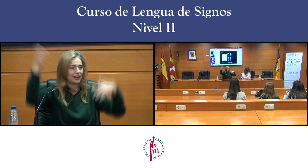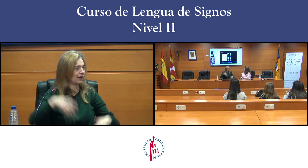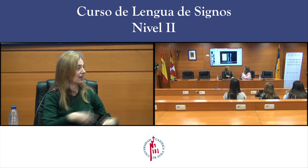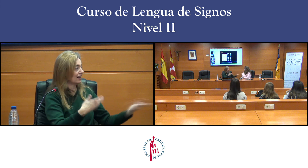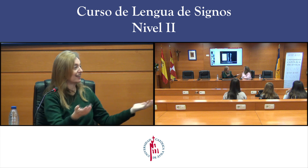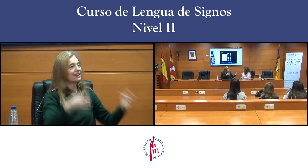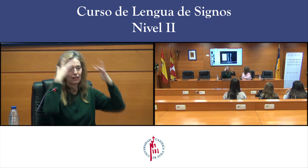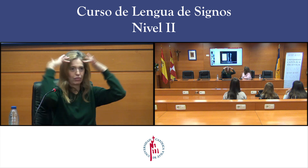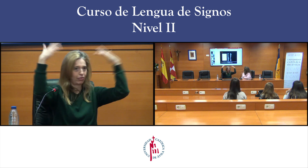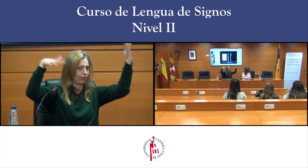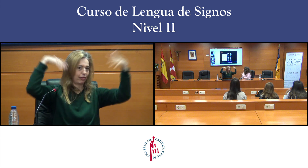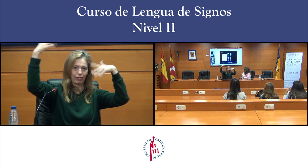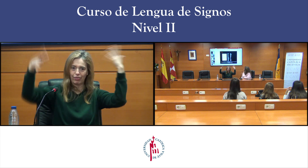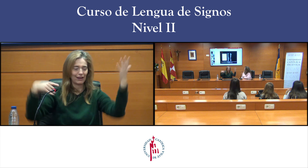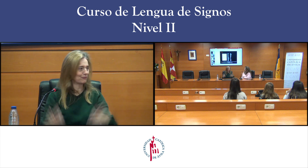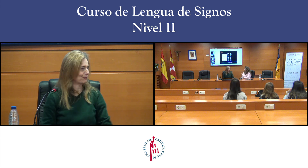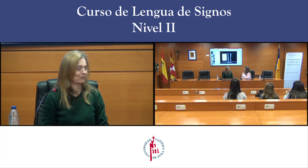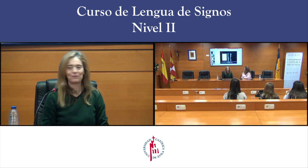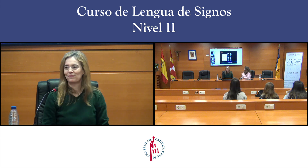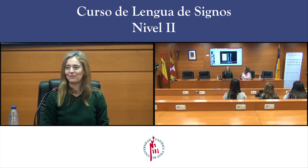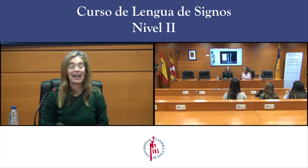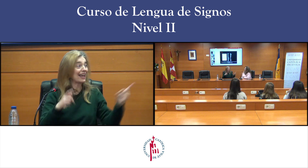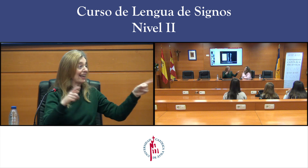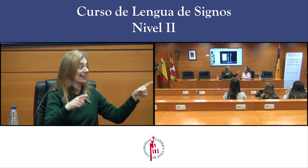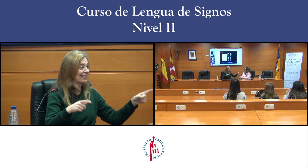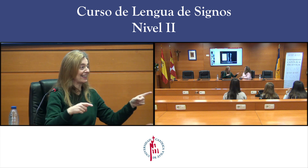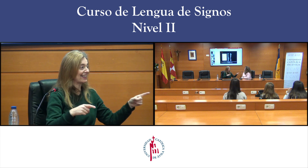distraer universal también